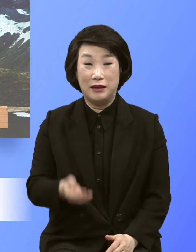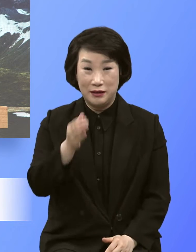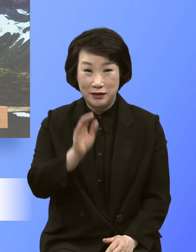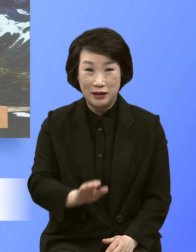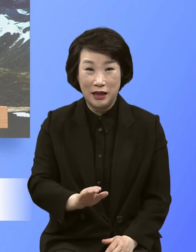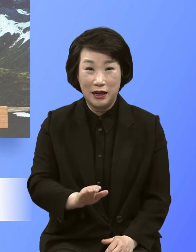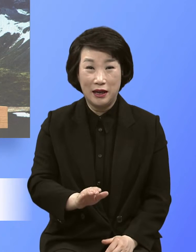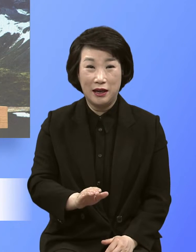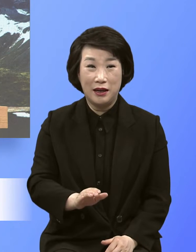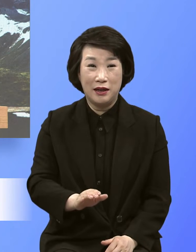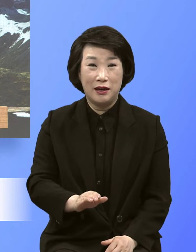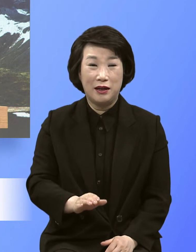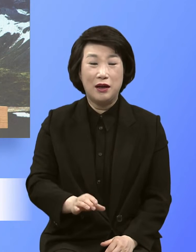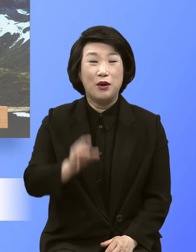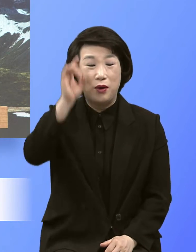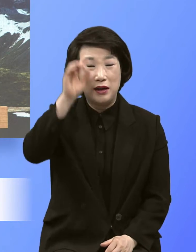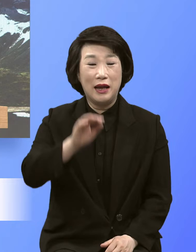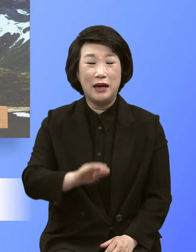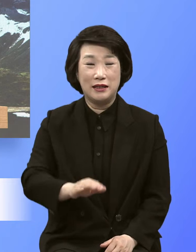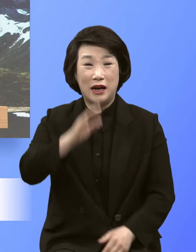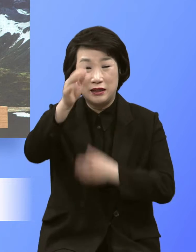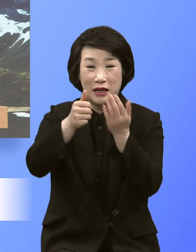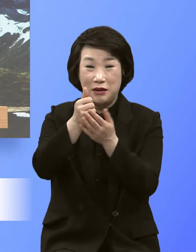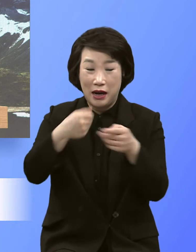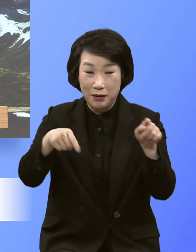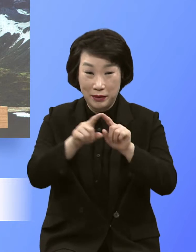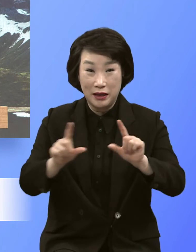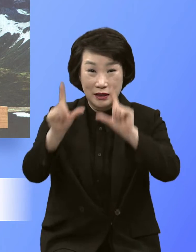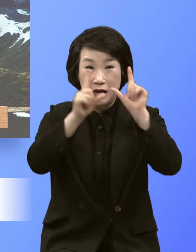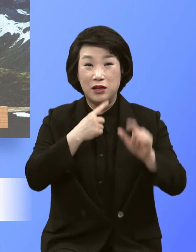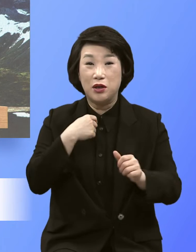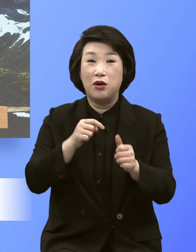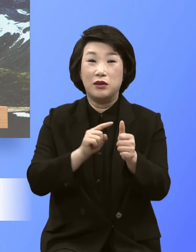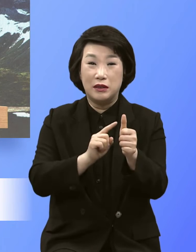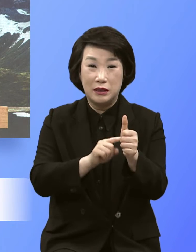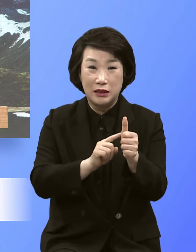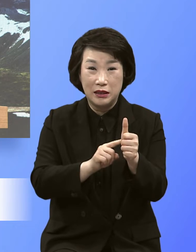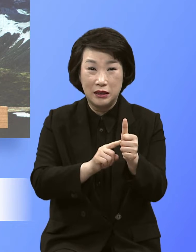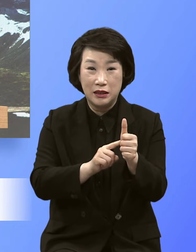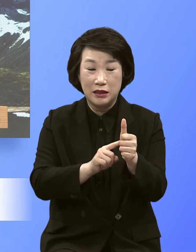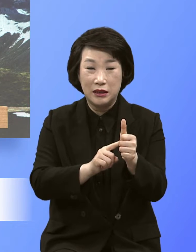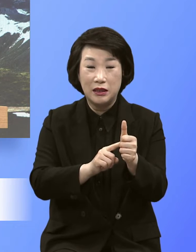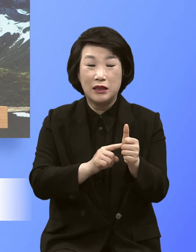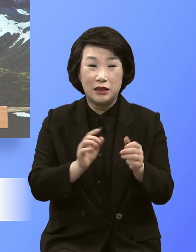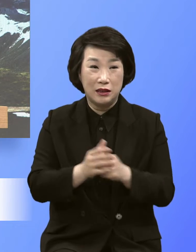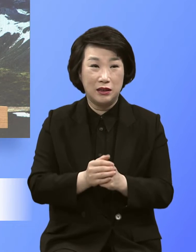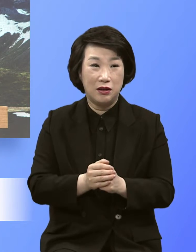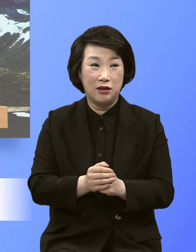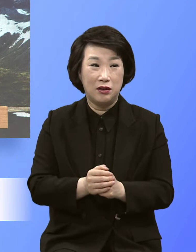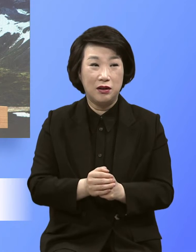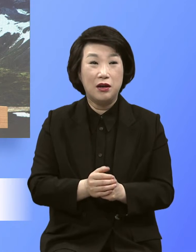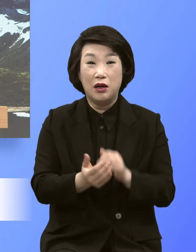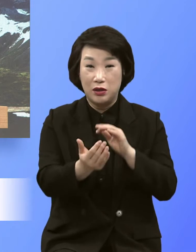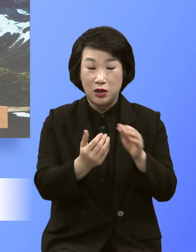그런데 원래 하나님과 함께 살던 이 천사,